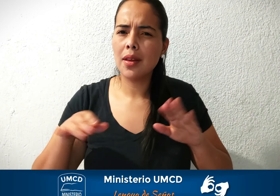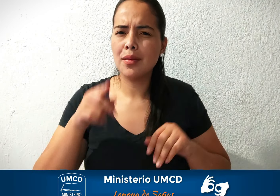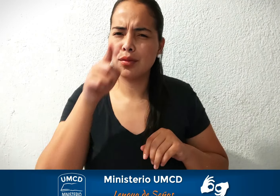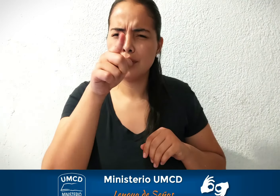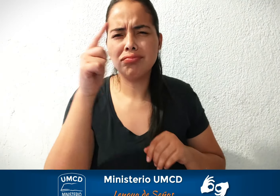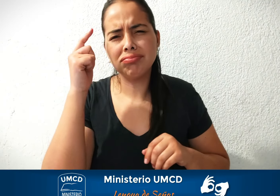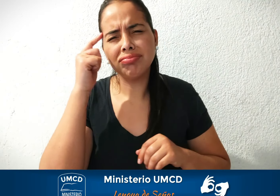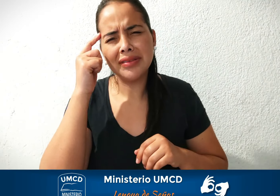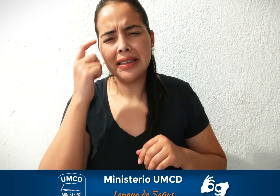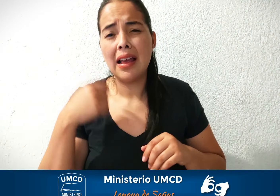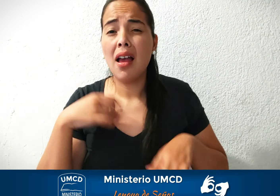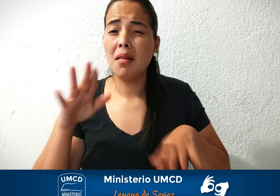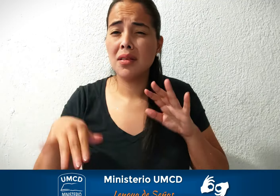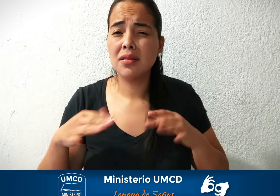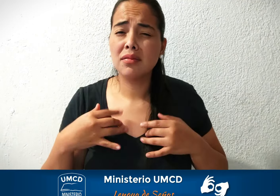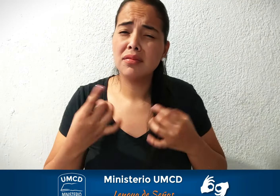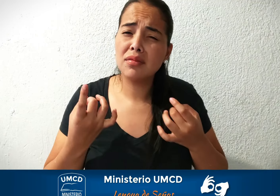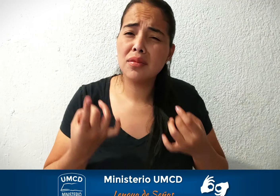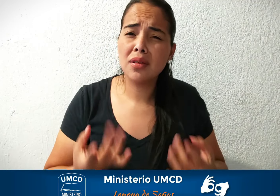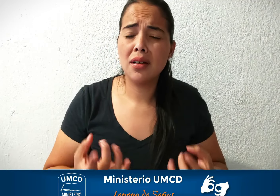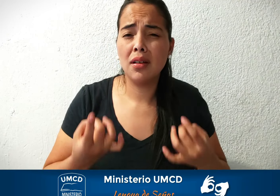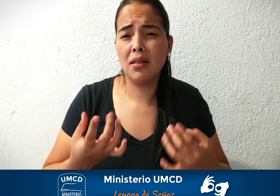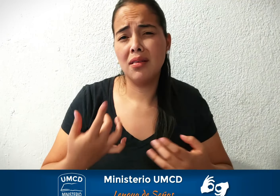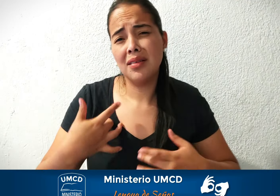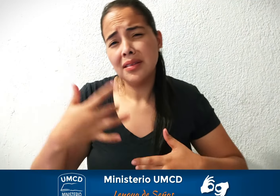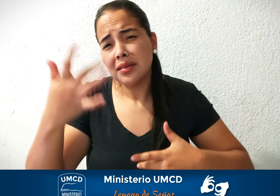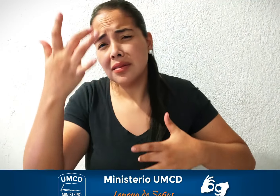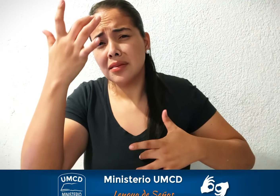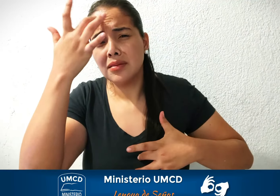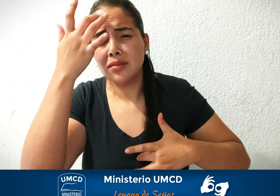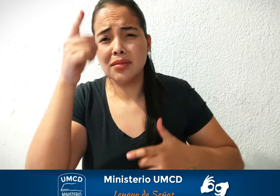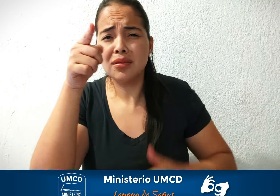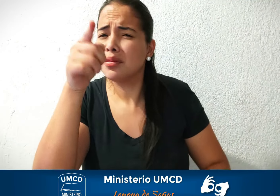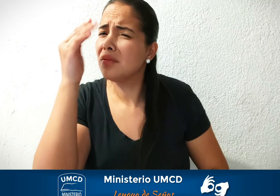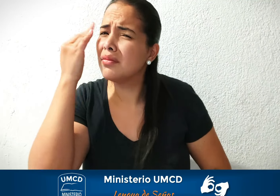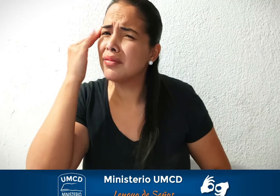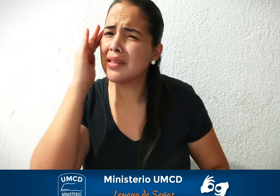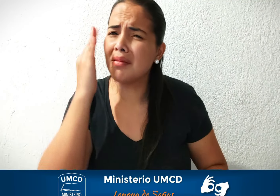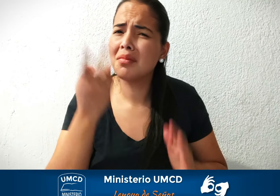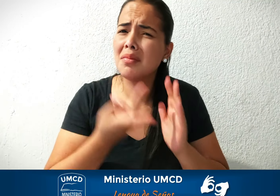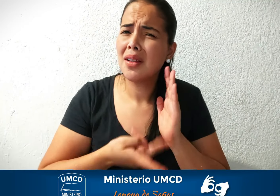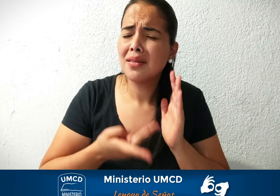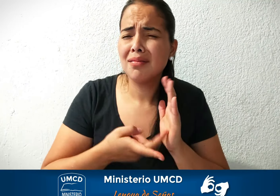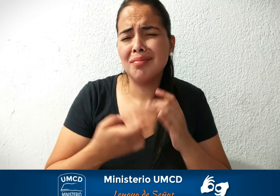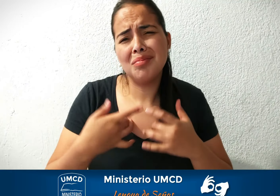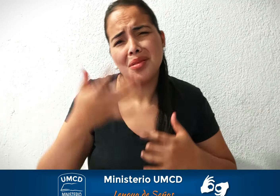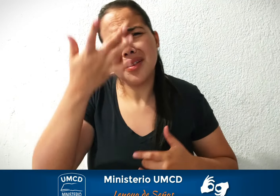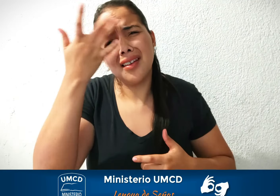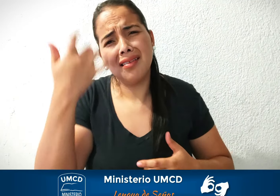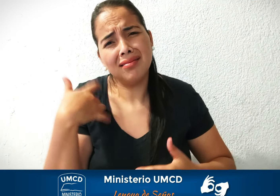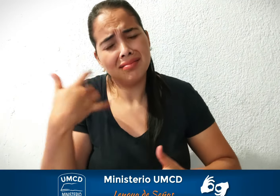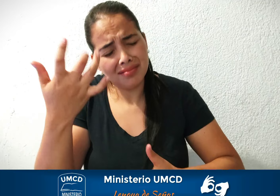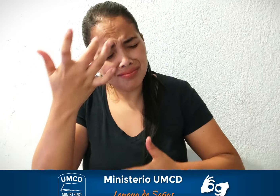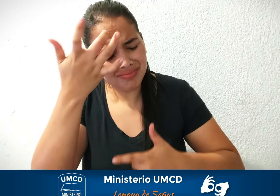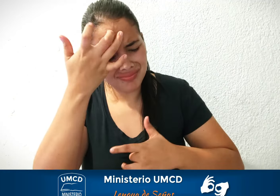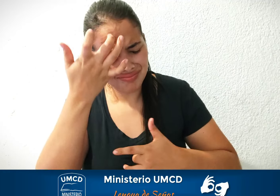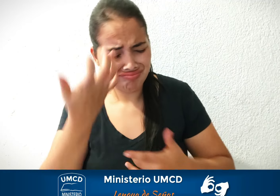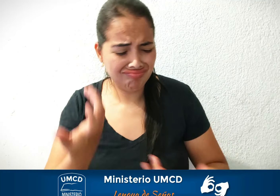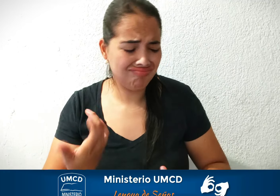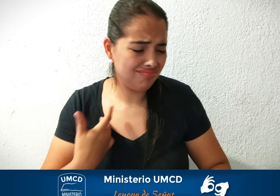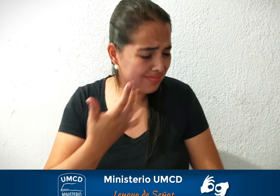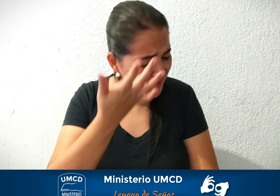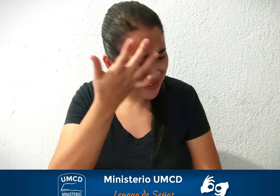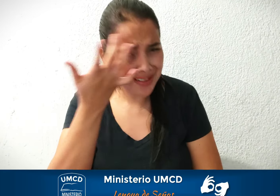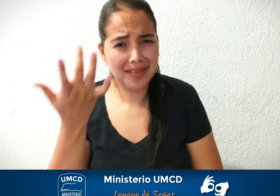¿Alguna vez has tenido que pasar por un momento de dolor o de enfermedad y tú no te explicas la razón por la cual estás en medio de